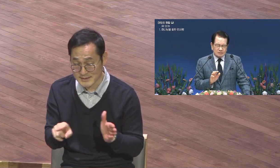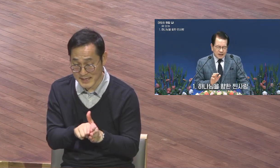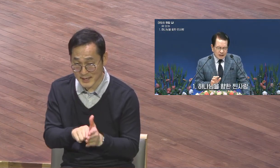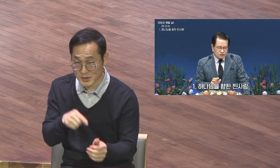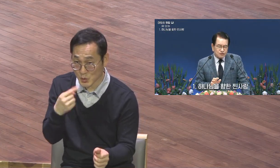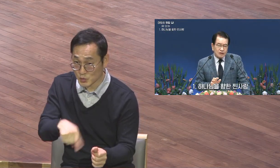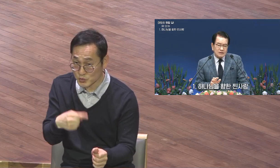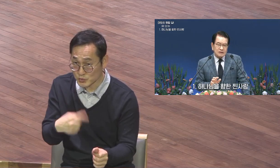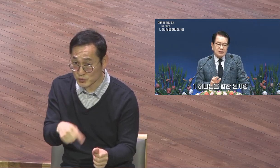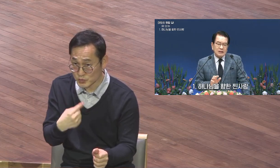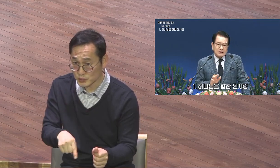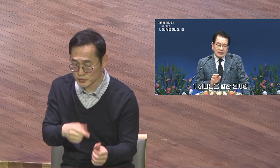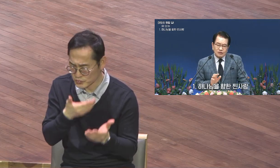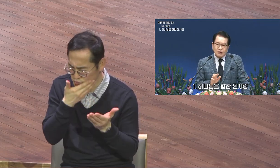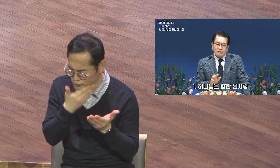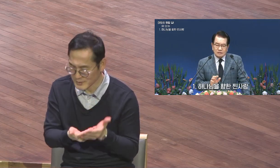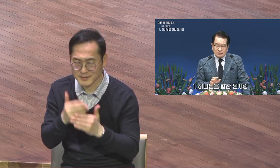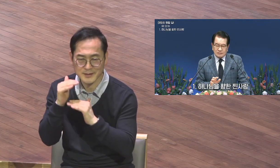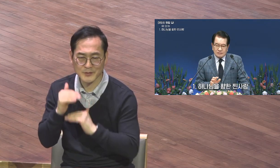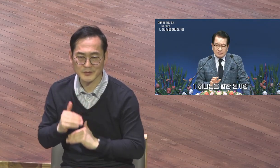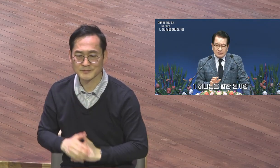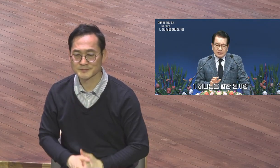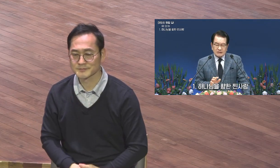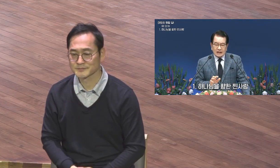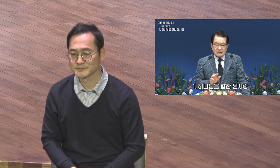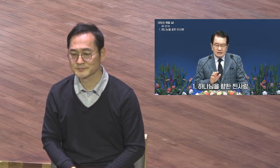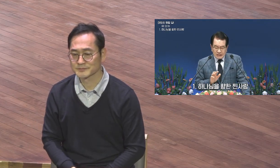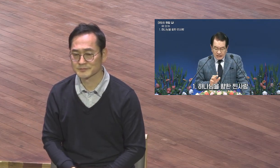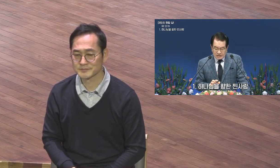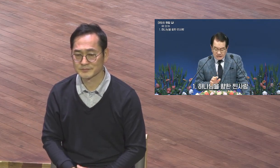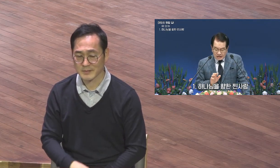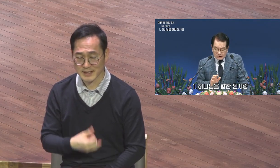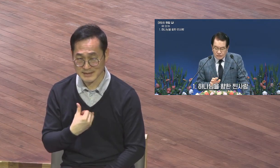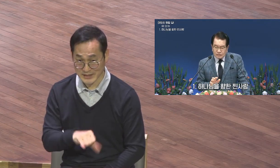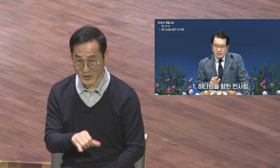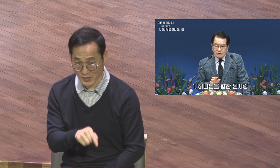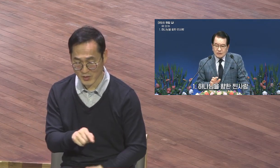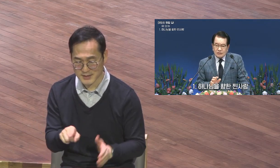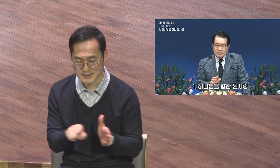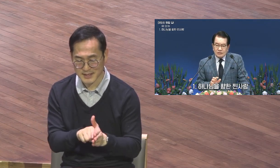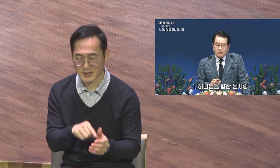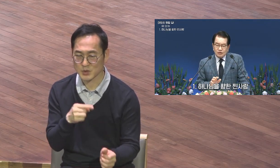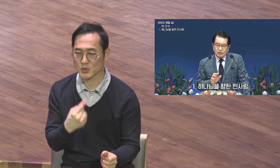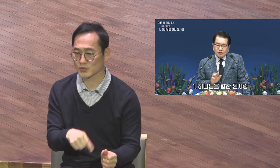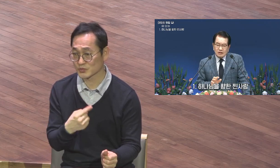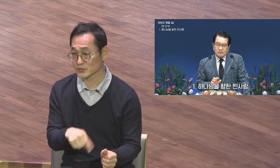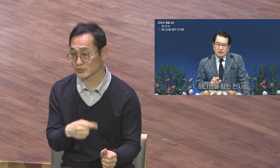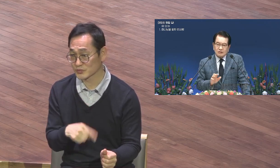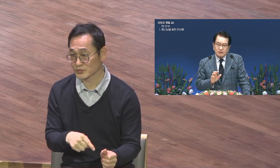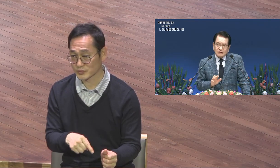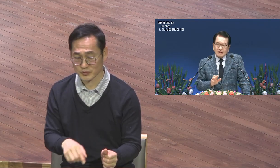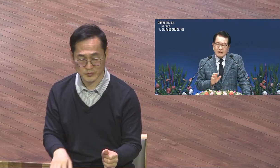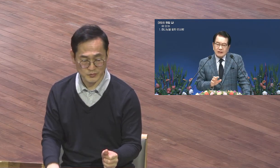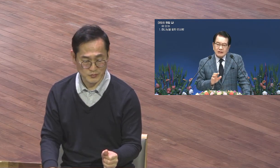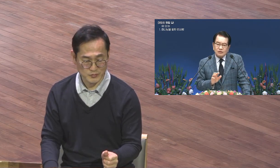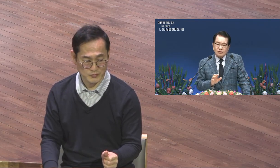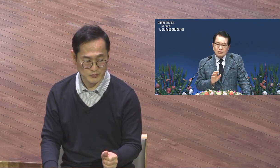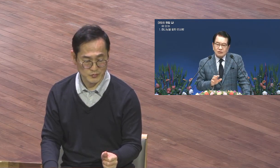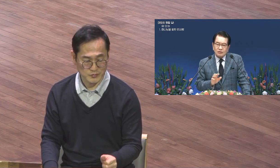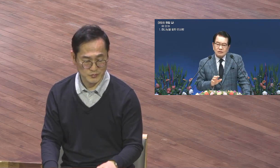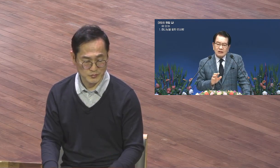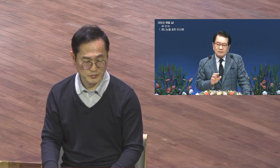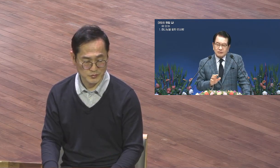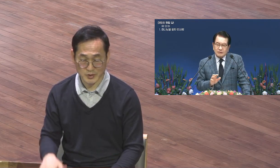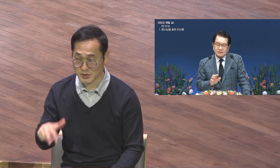교육이 얼마나 중요한지를 강조하고 있어요. 자녀를 향한 신앙 교육. 저 우리 유목사님도 어머니의